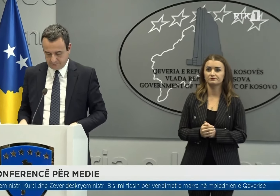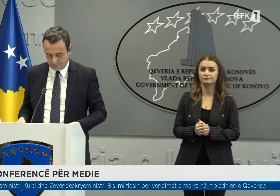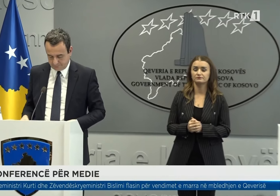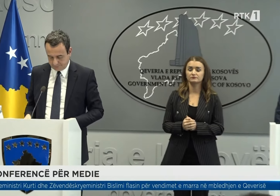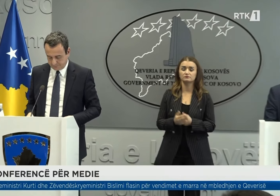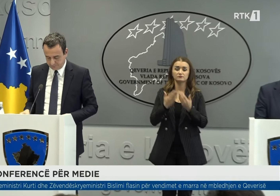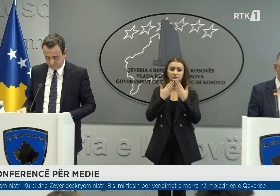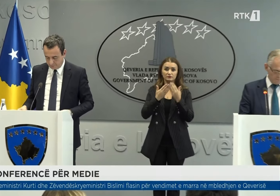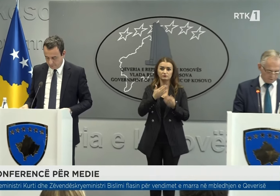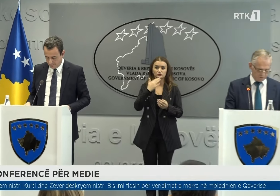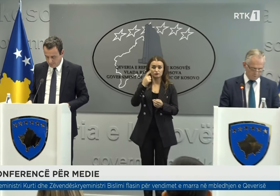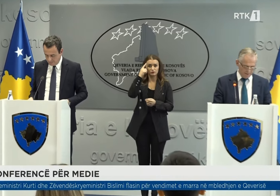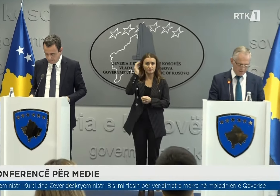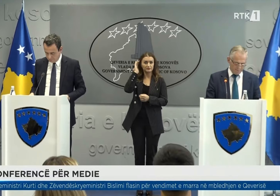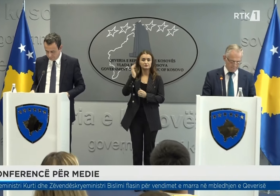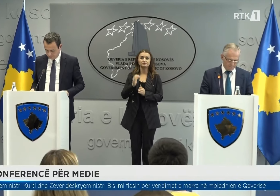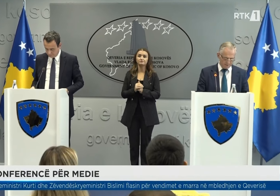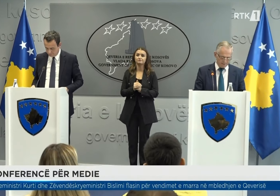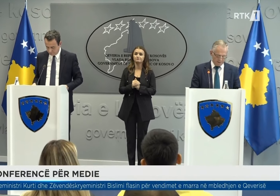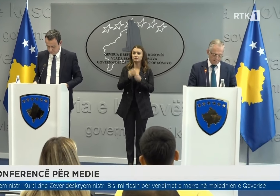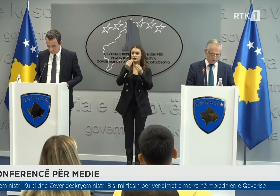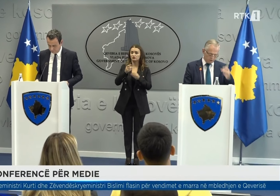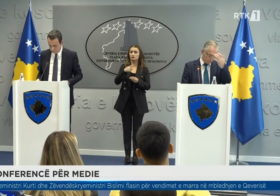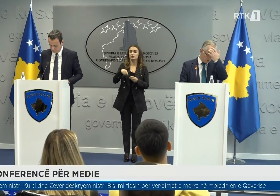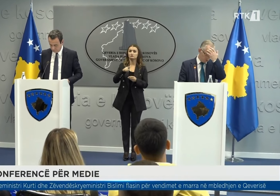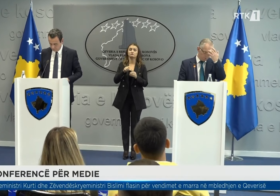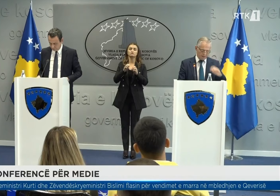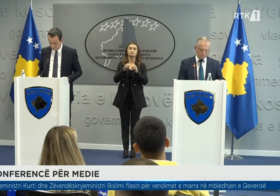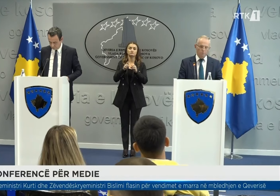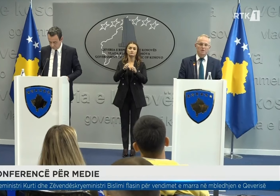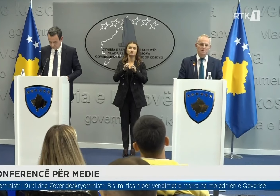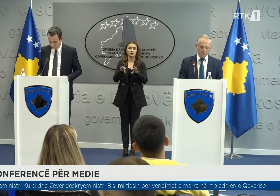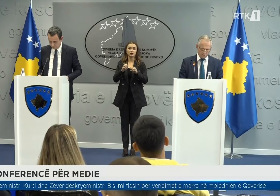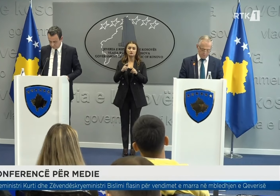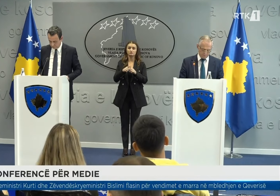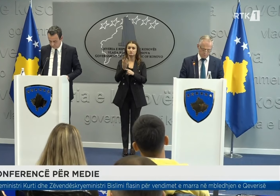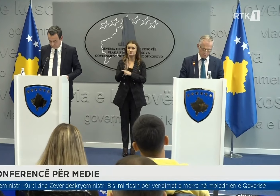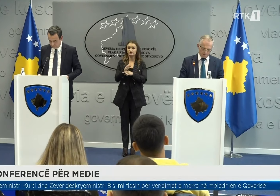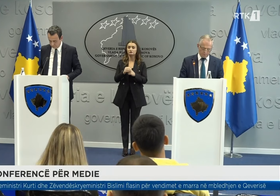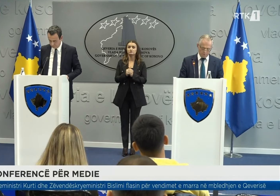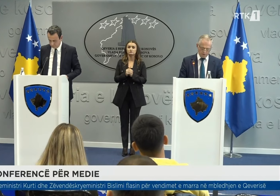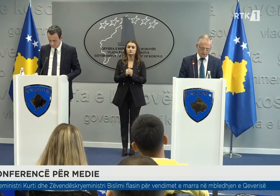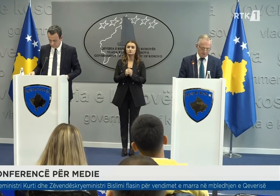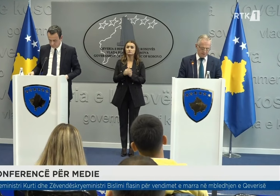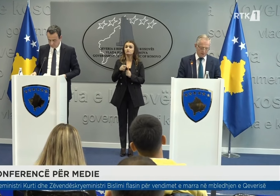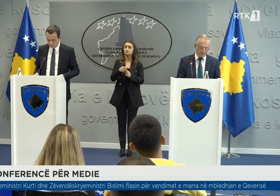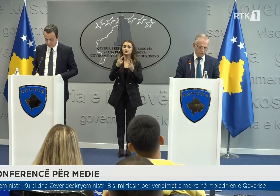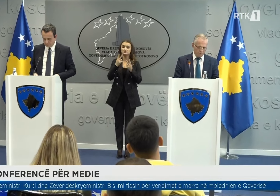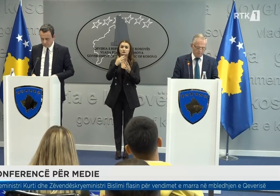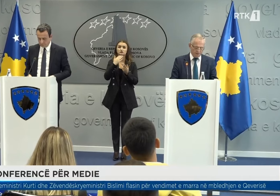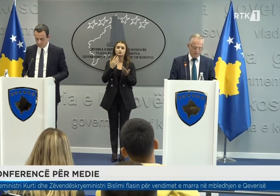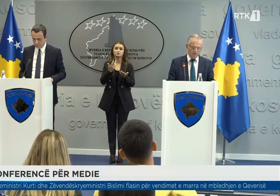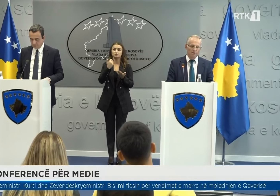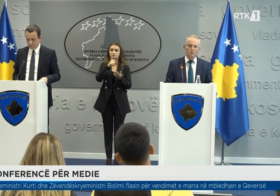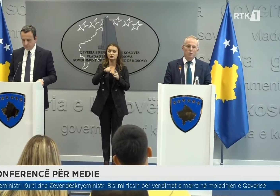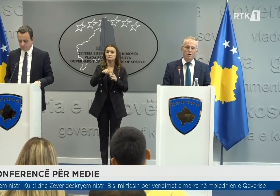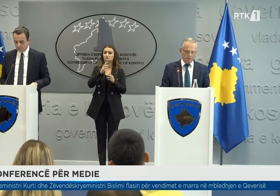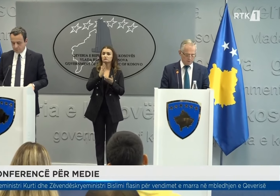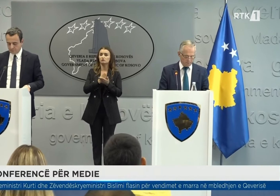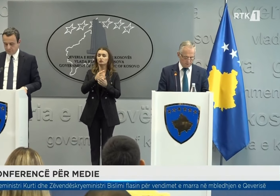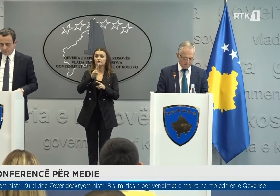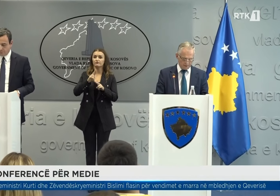shumë kryeministit, të nderuar përfaqësues të medjave. Sot përshëndetim një hap shumë të rëndësishëm, duke aprovuar agjendën e reformave